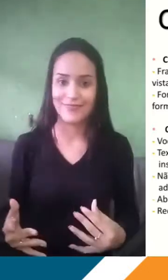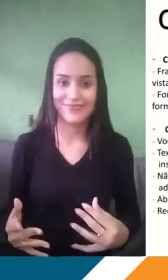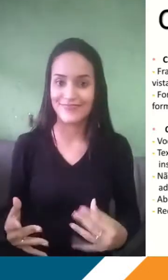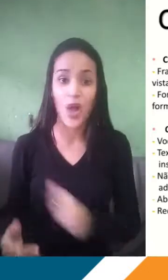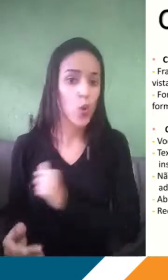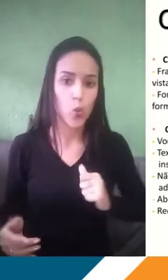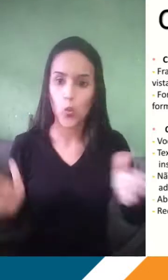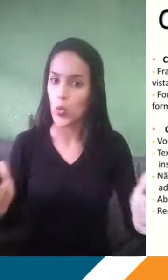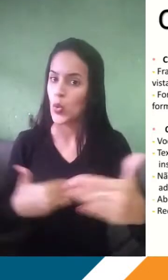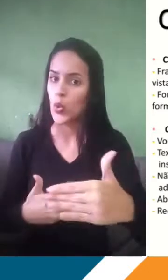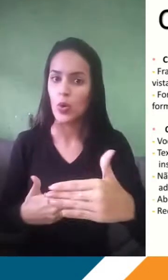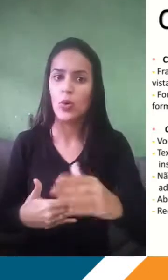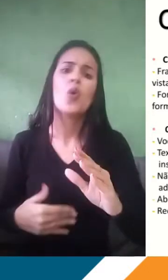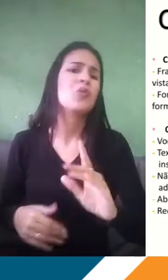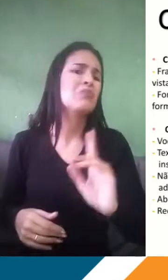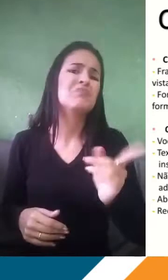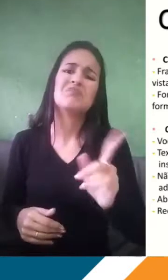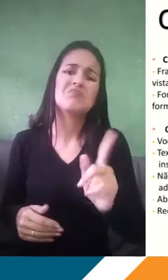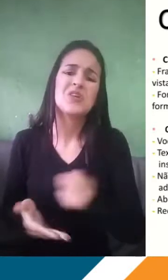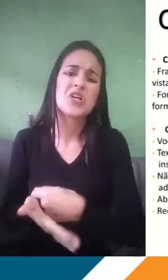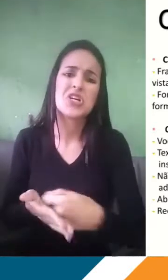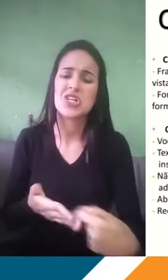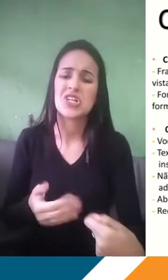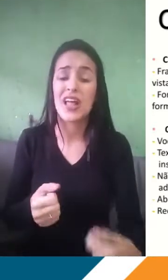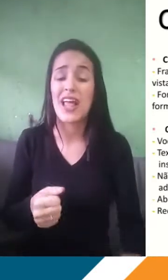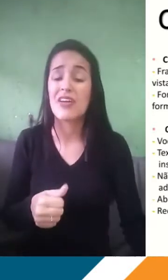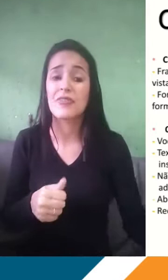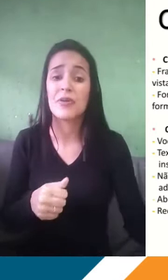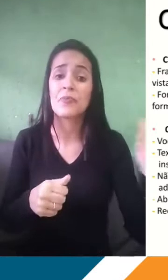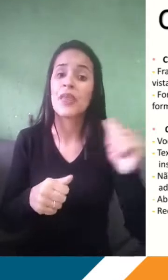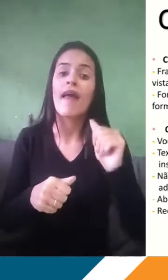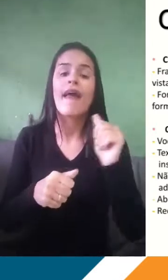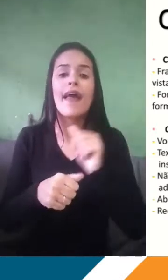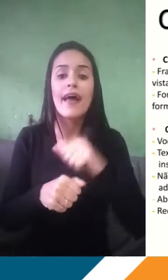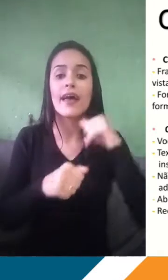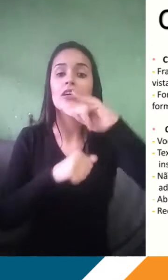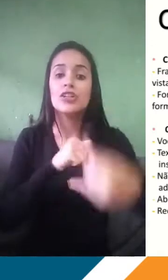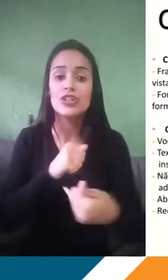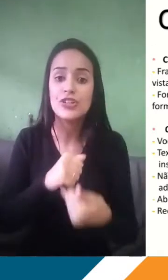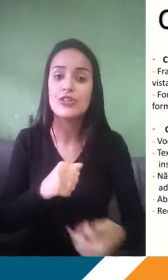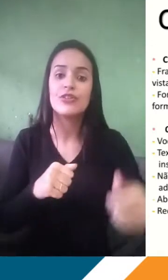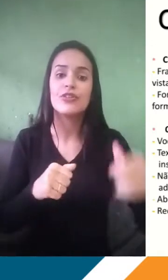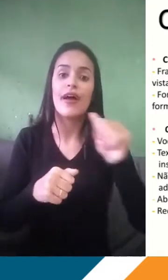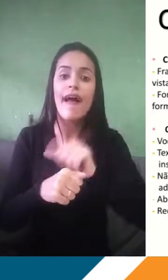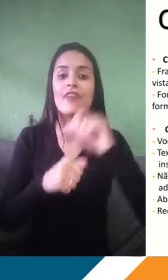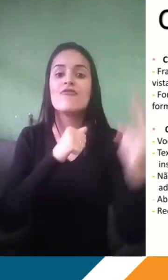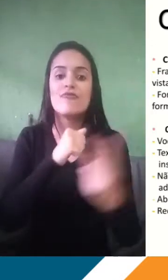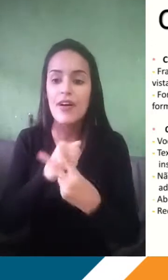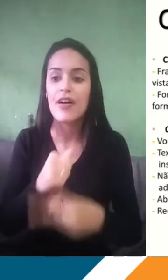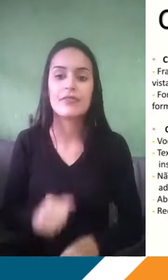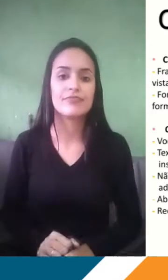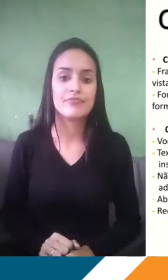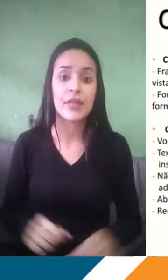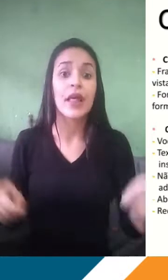cubistas eram contra o uso de adjetivos e advérbios, a abolição da pontuação e a técnica de